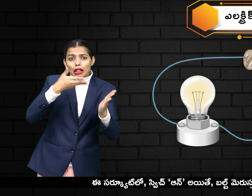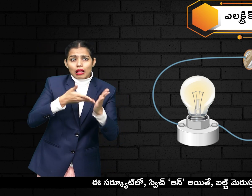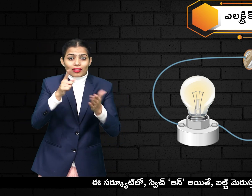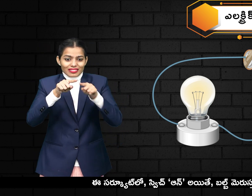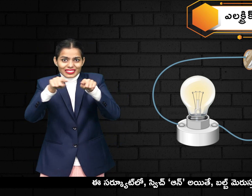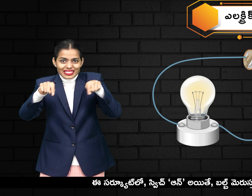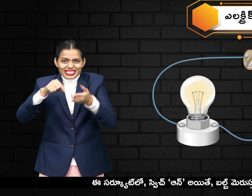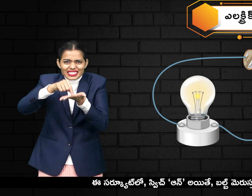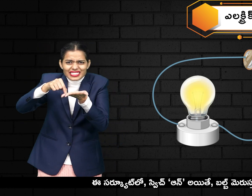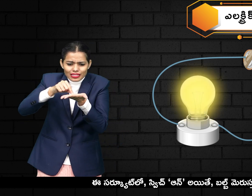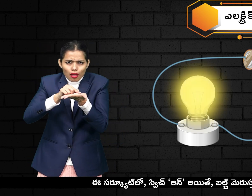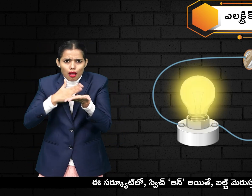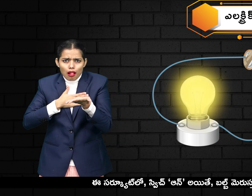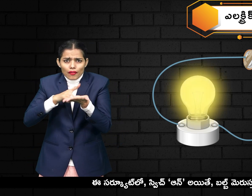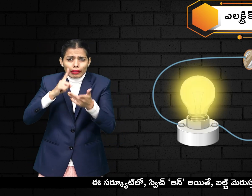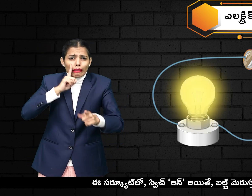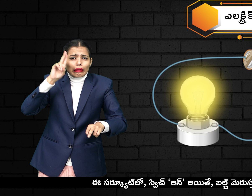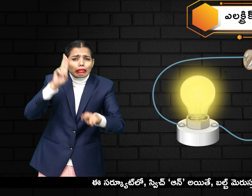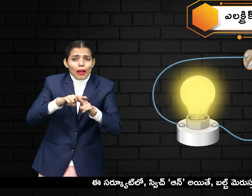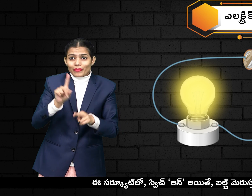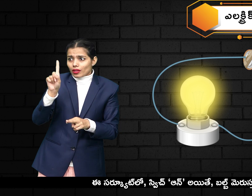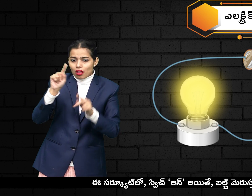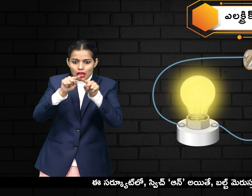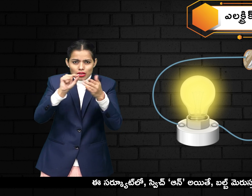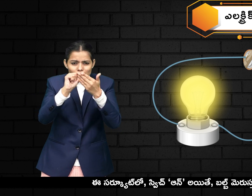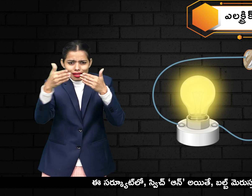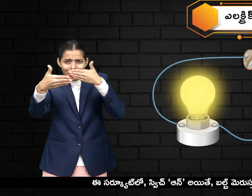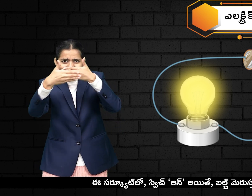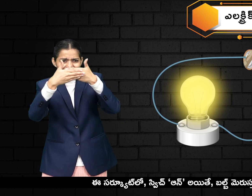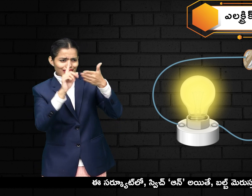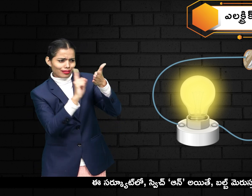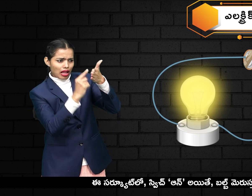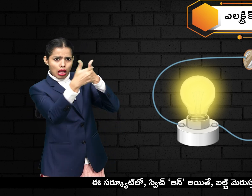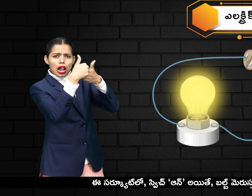ఈ సర్క్యూట్లో స్విచ్ ఆన్ అయితే బల్బ్ మెరుస్తుంది.